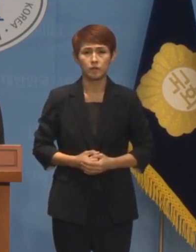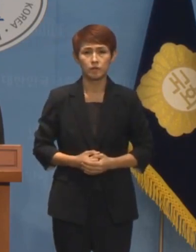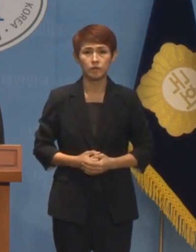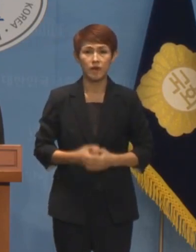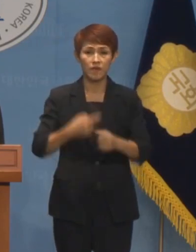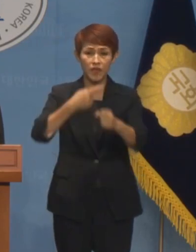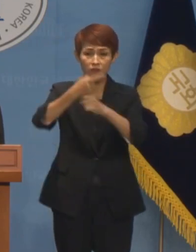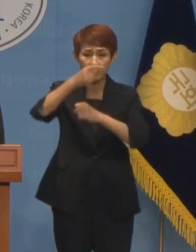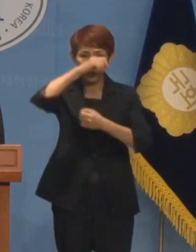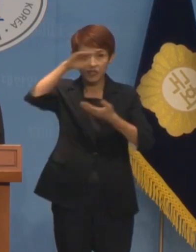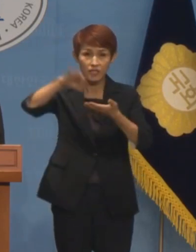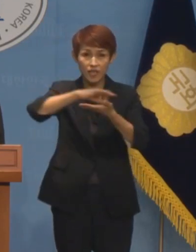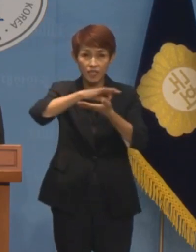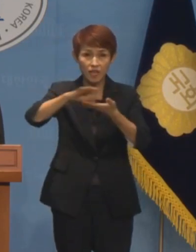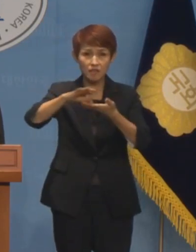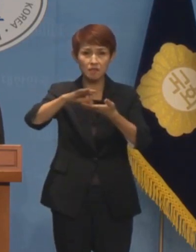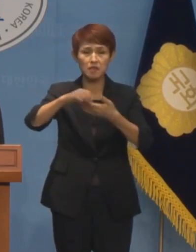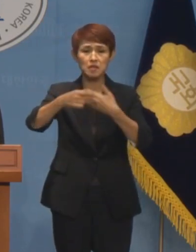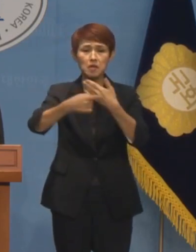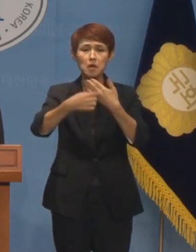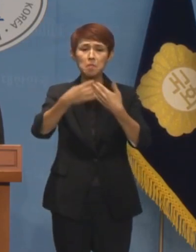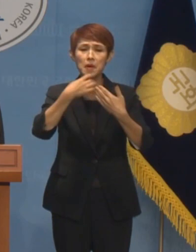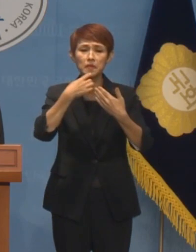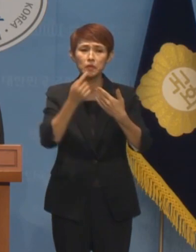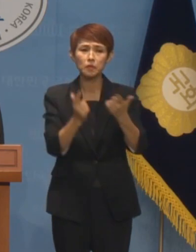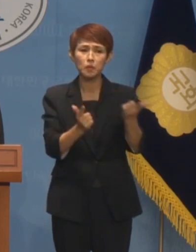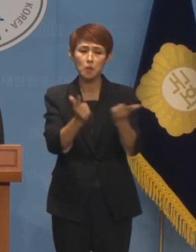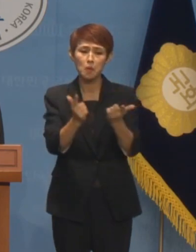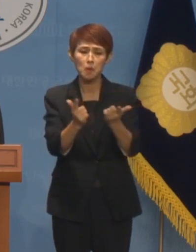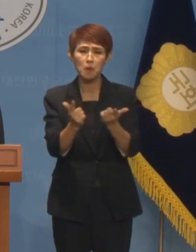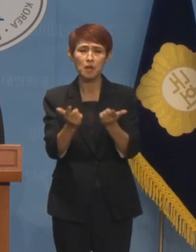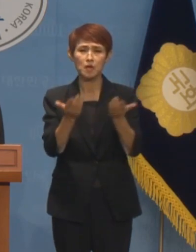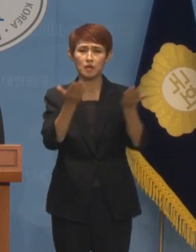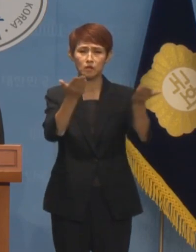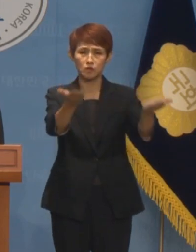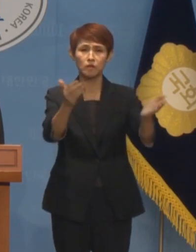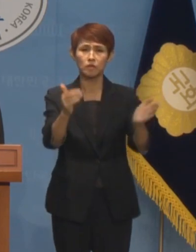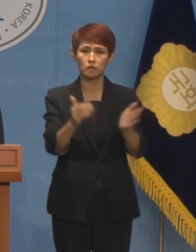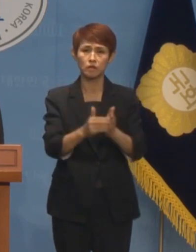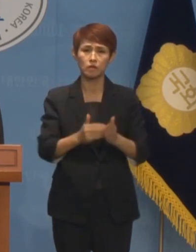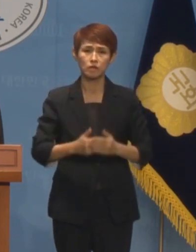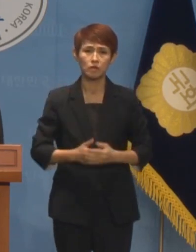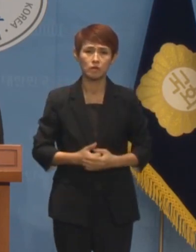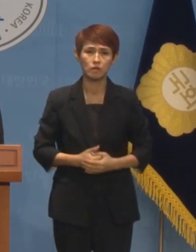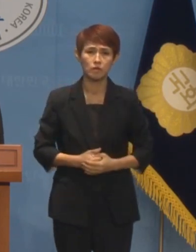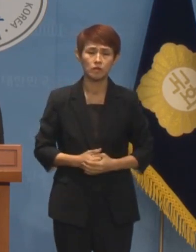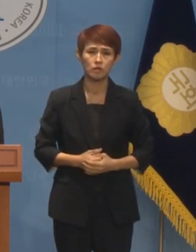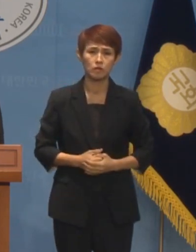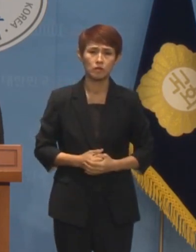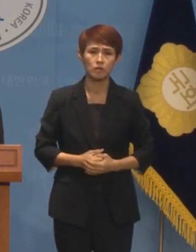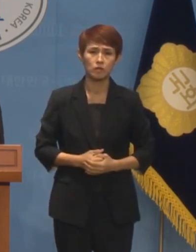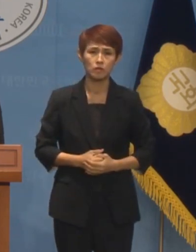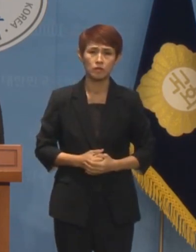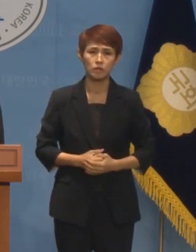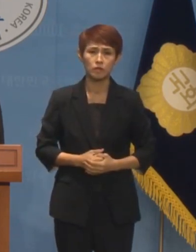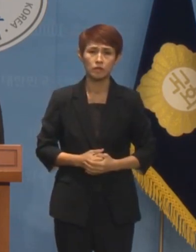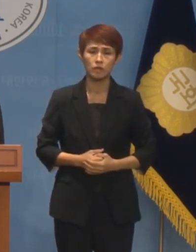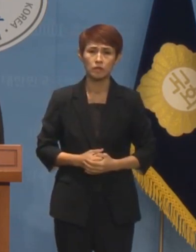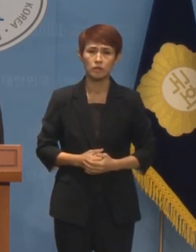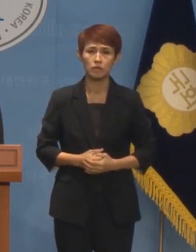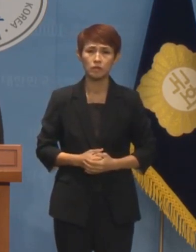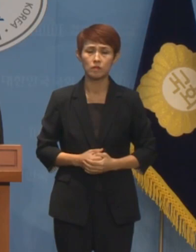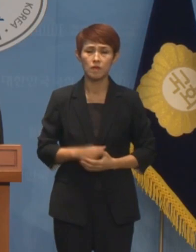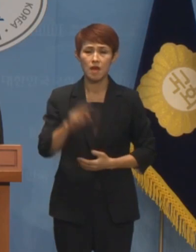내년 예산안은 형식적 구색 맞추기로 소폭의 변동으로 배정되었습니다.